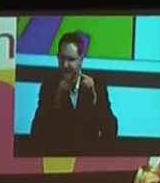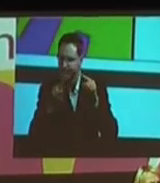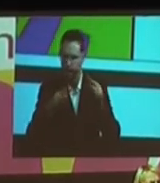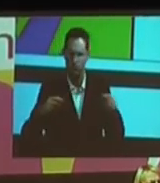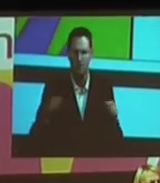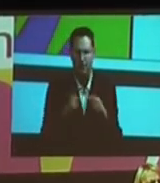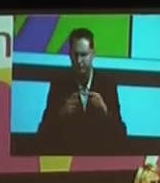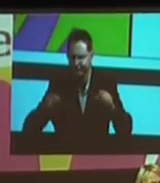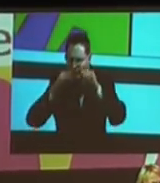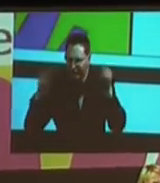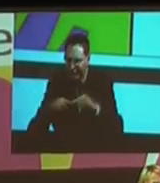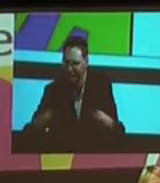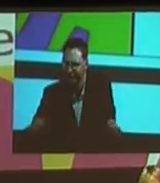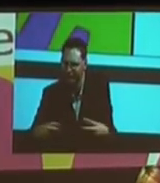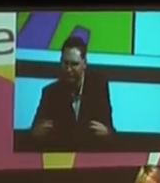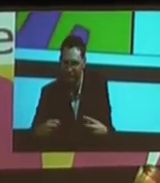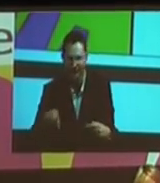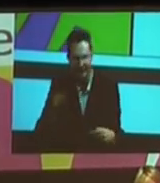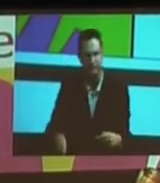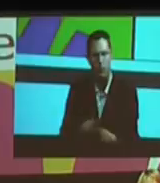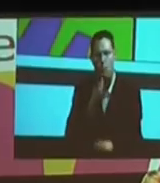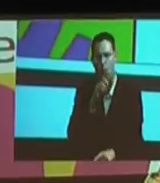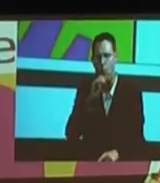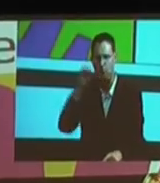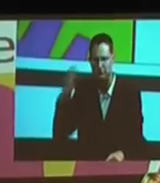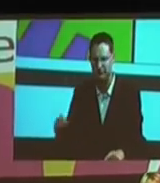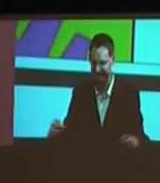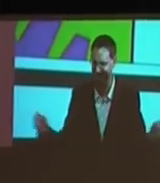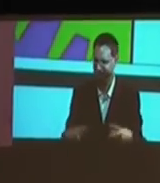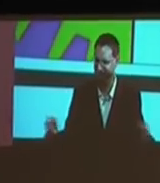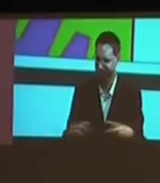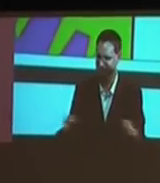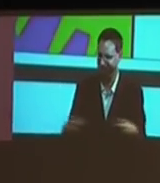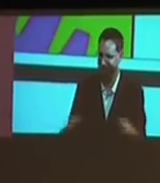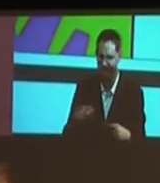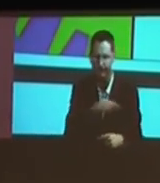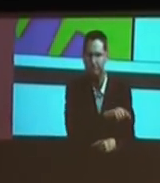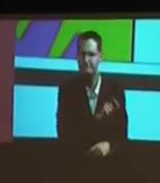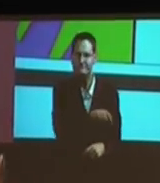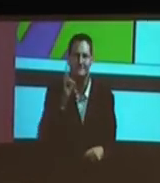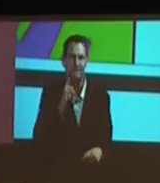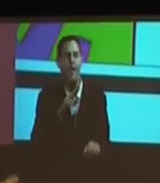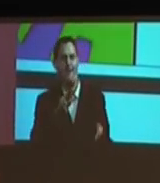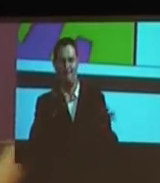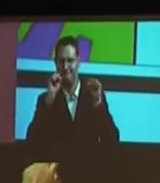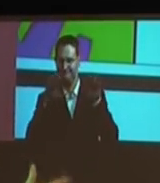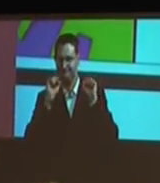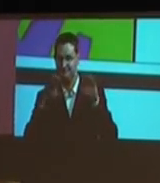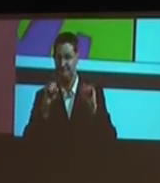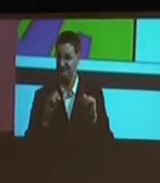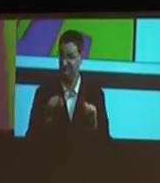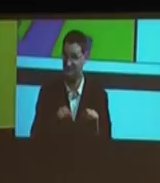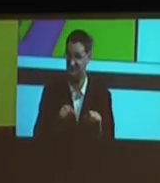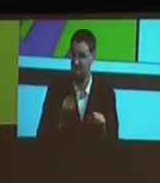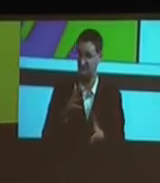gründe und da Untertitelung anbiete oder so, dann muss es aber auch natürlich